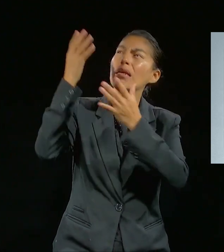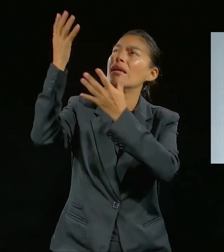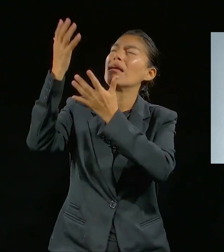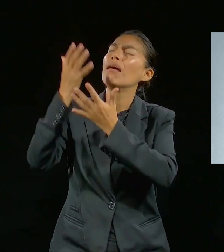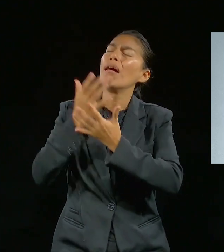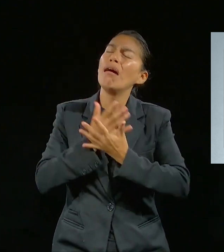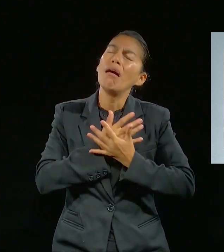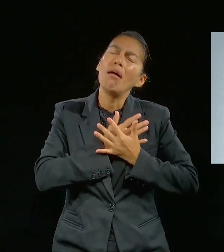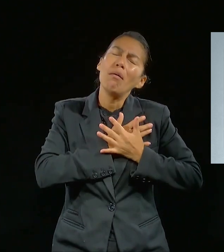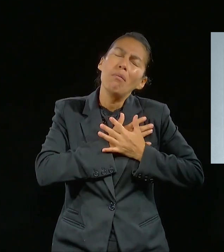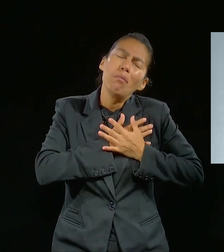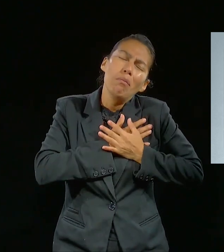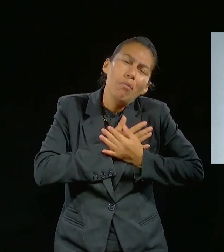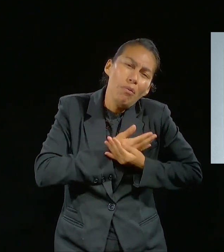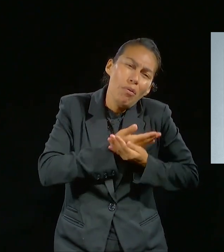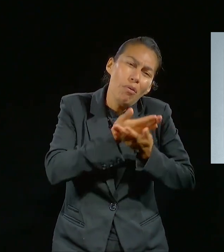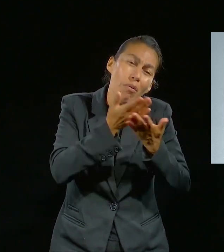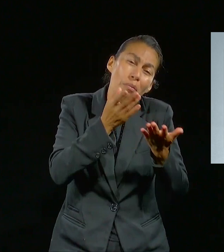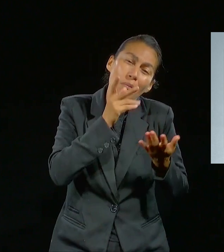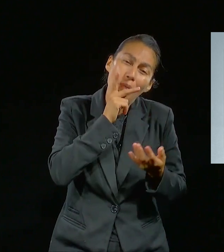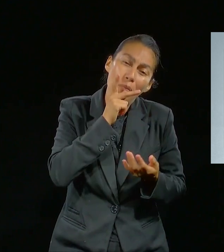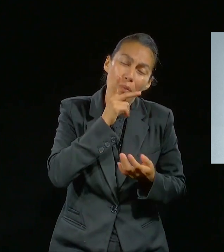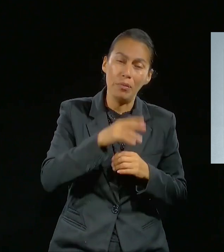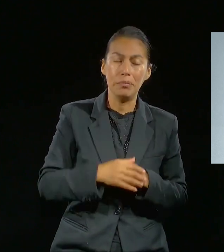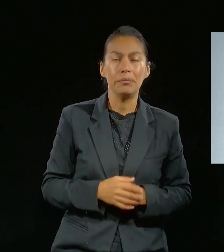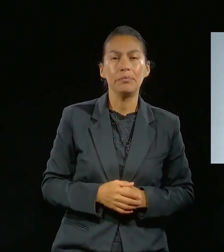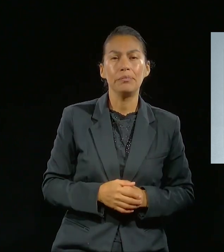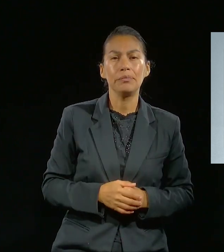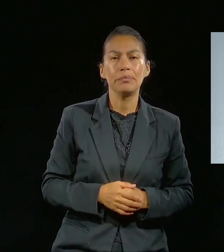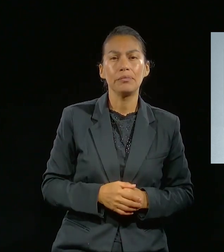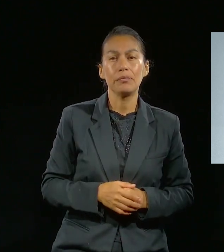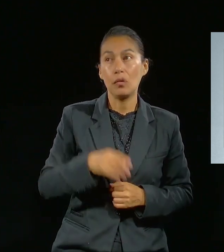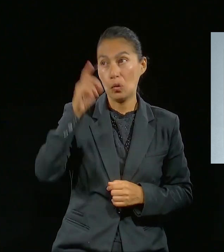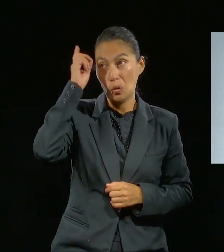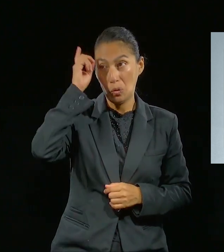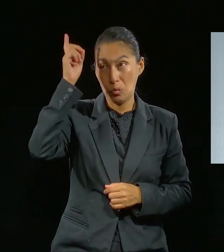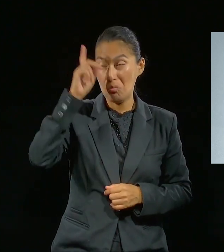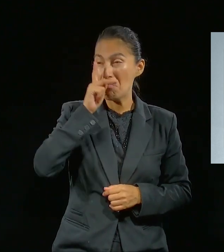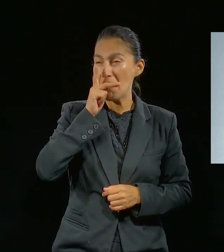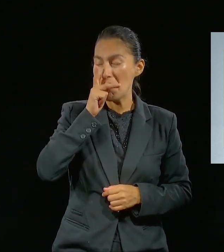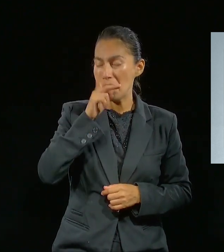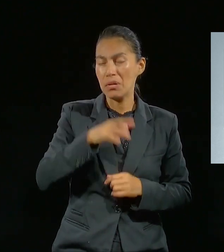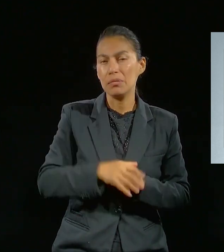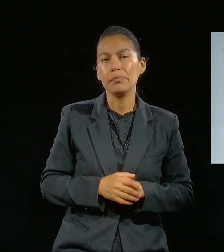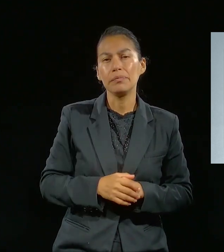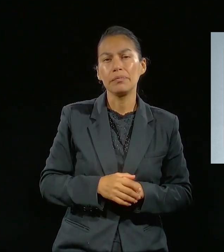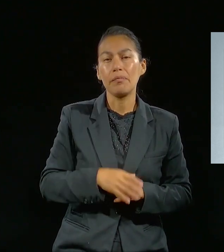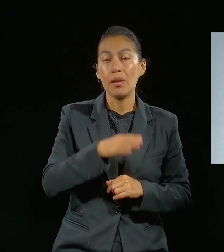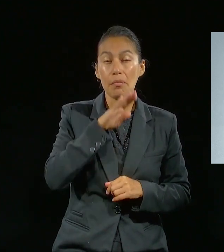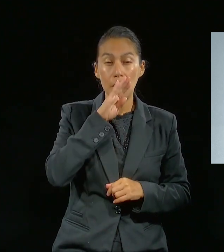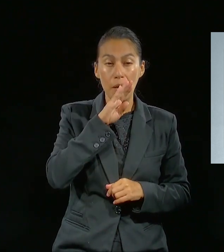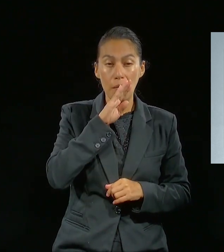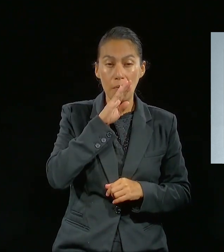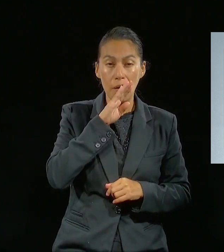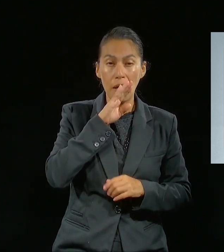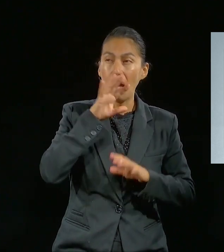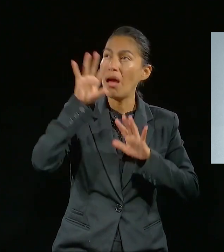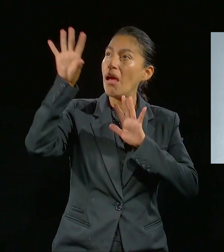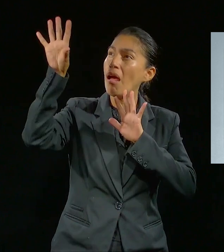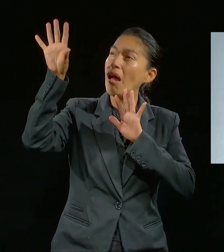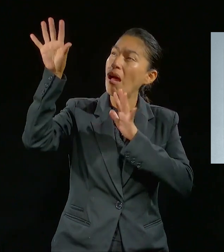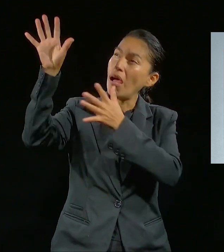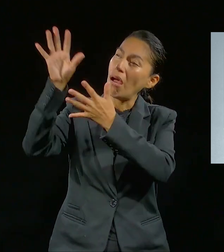amor de un Padre Celestial. La madre refleja ese inmenso amor de